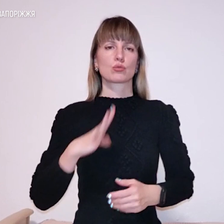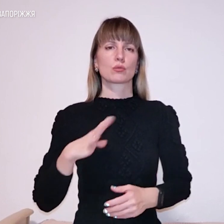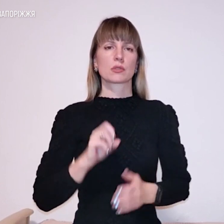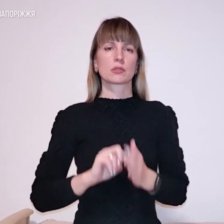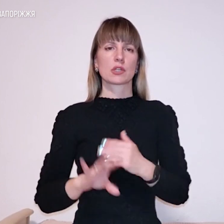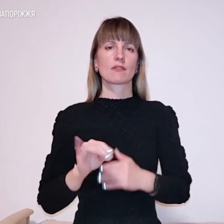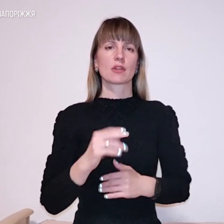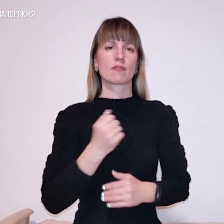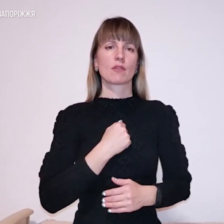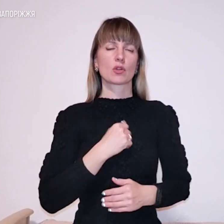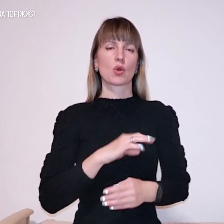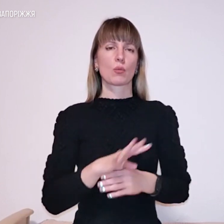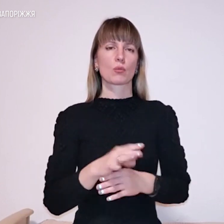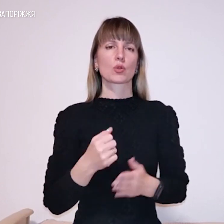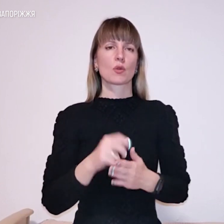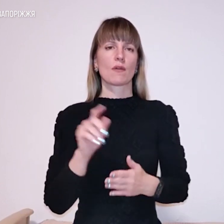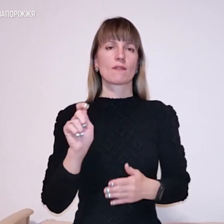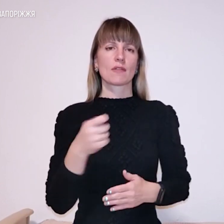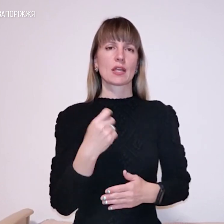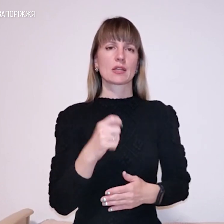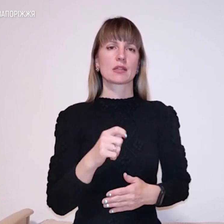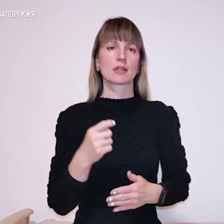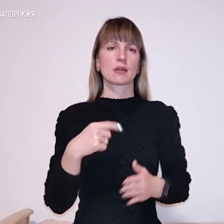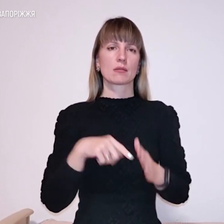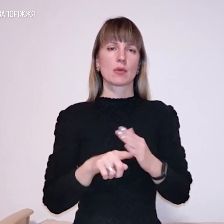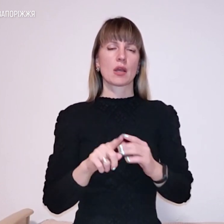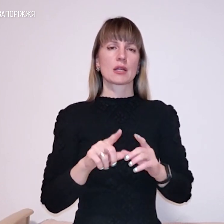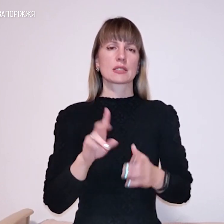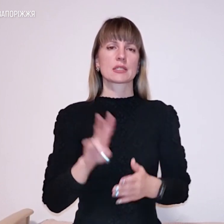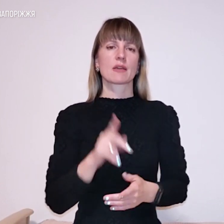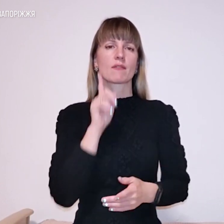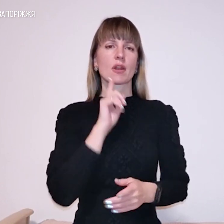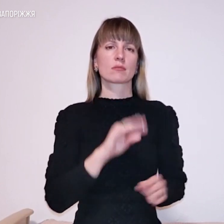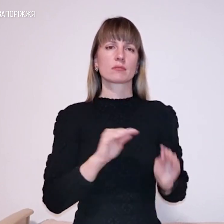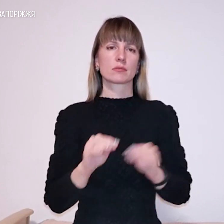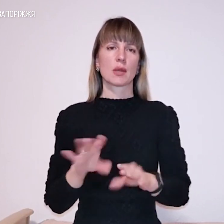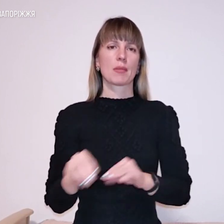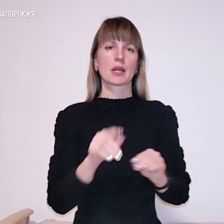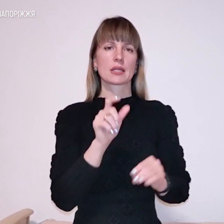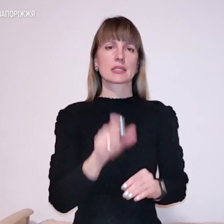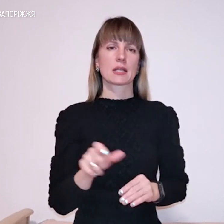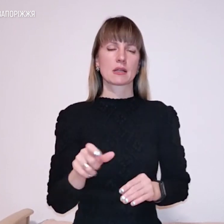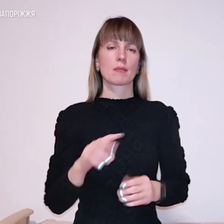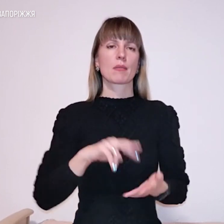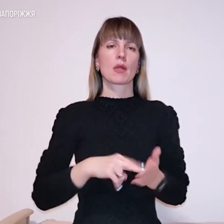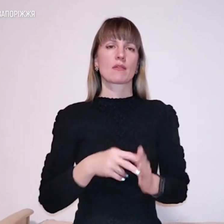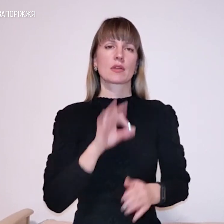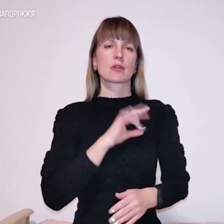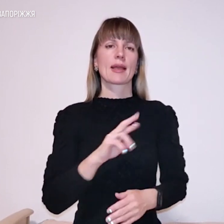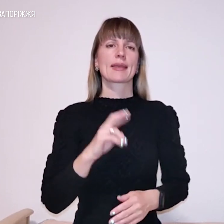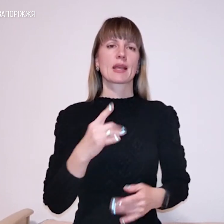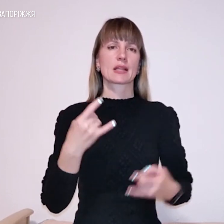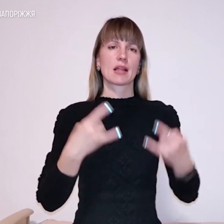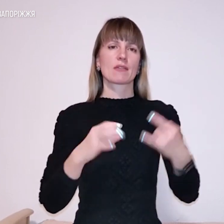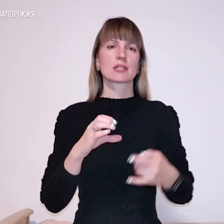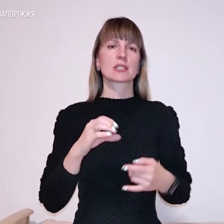До війни приміщення церкви, де сьогодні тимчасово розміщують переселенців, планували використовувати як телевізійну студію, залу